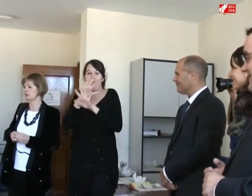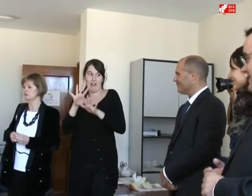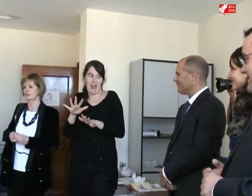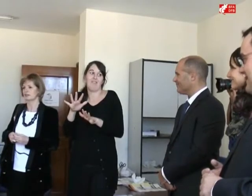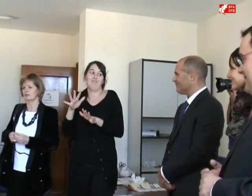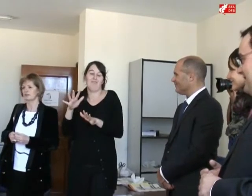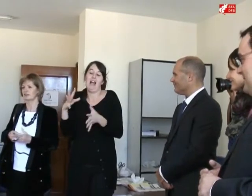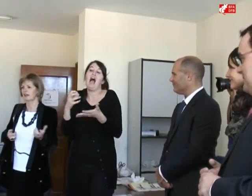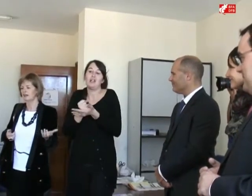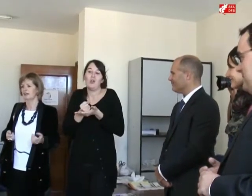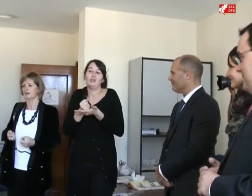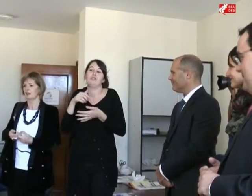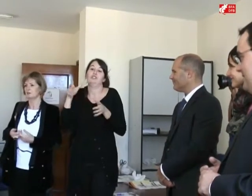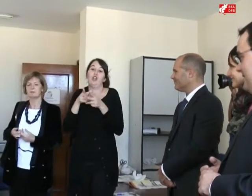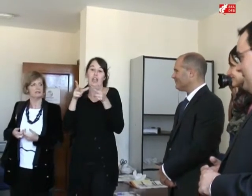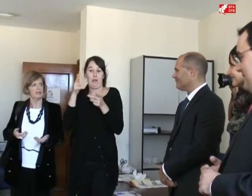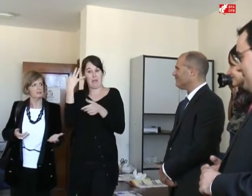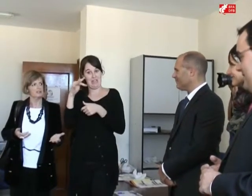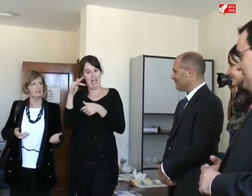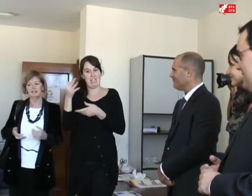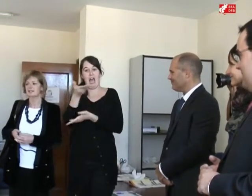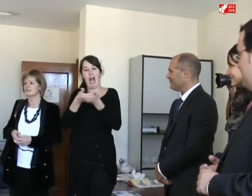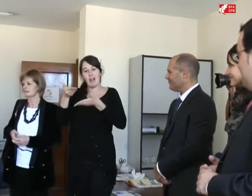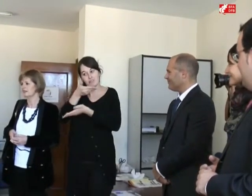toda la sociedad vizcaína a que hay una parte de la nuestra que se integre.